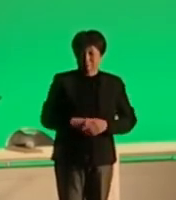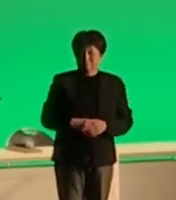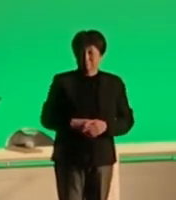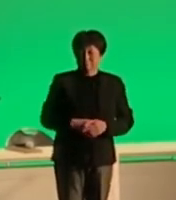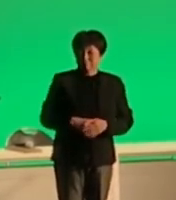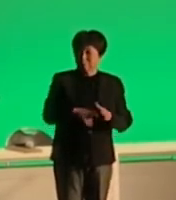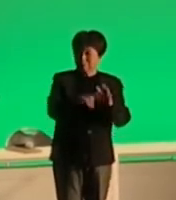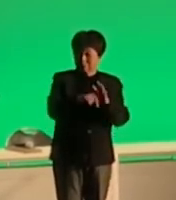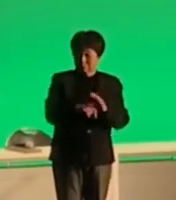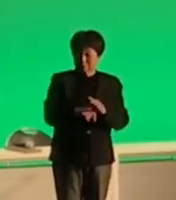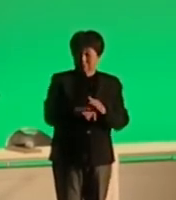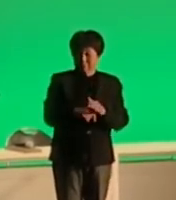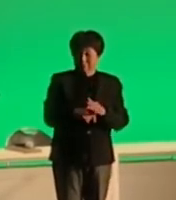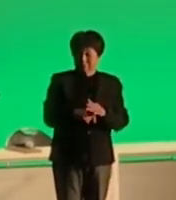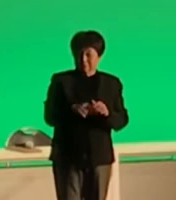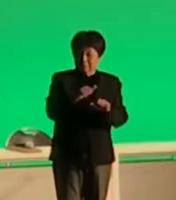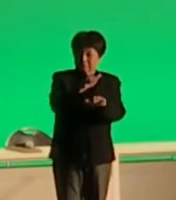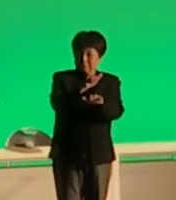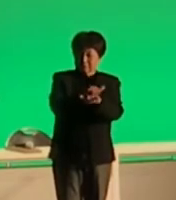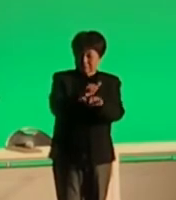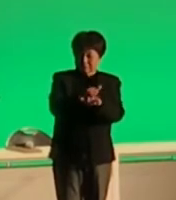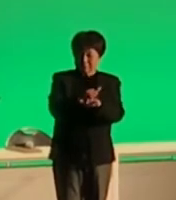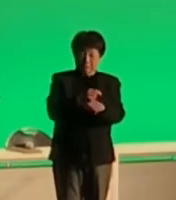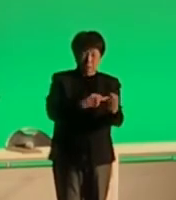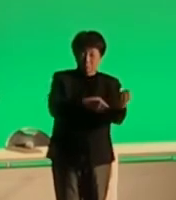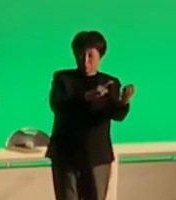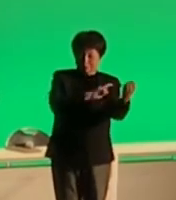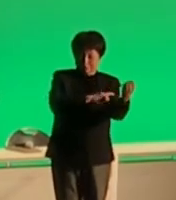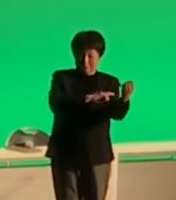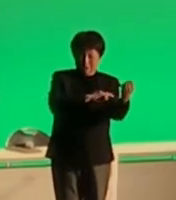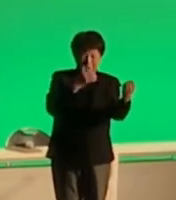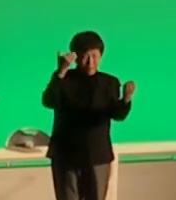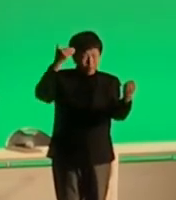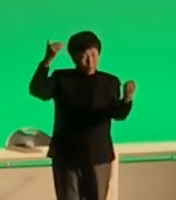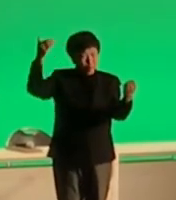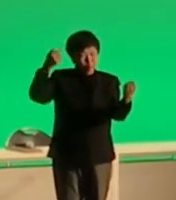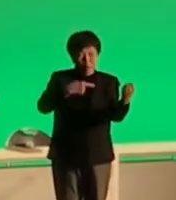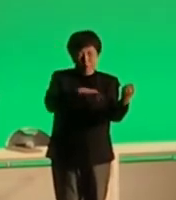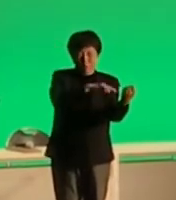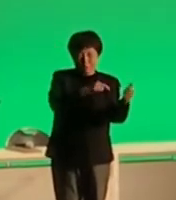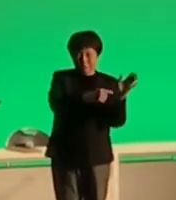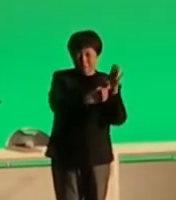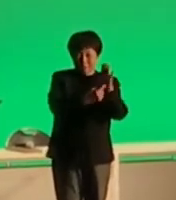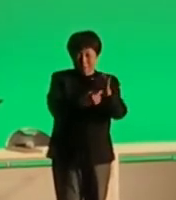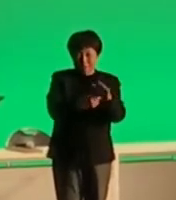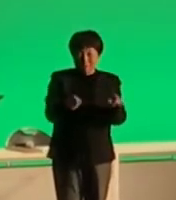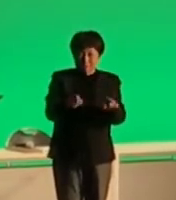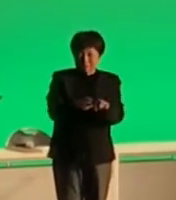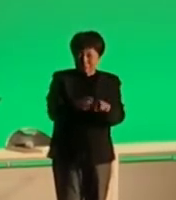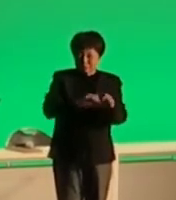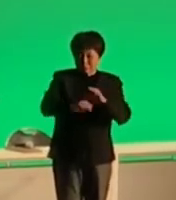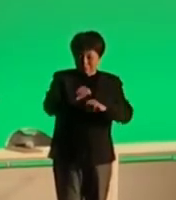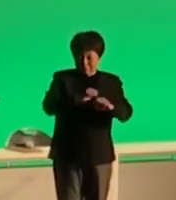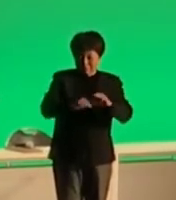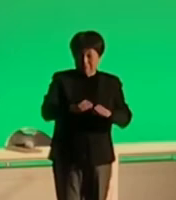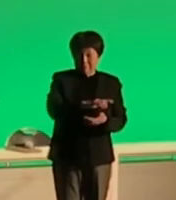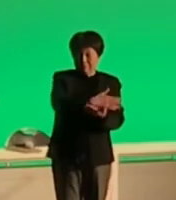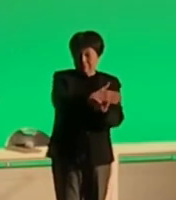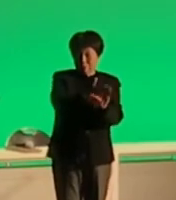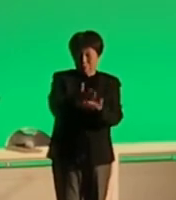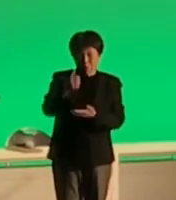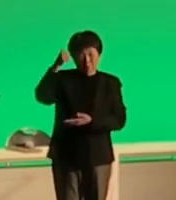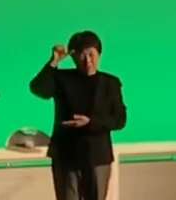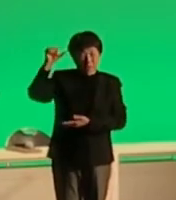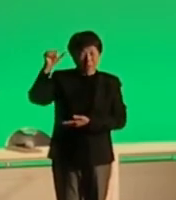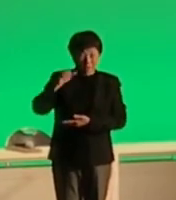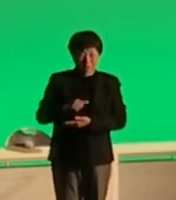そんな中で多様な人材の能力、創造性を生かして共同によってさまざまなアイデ